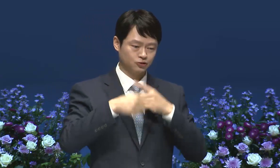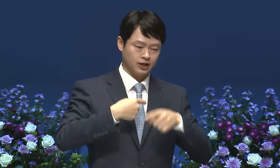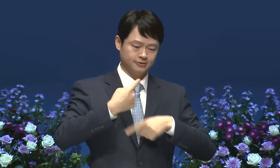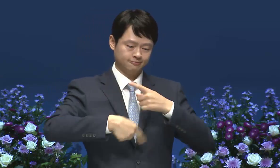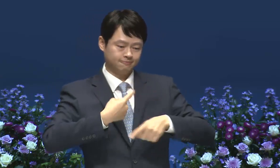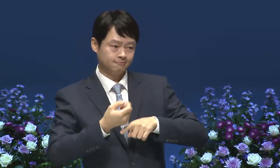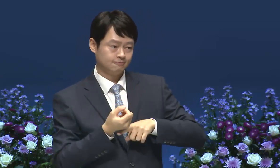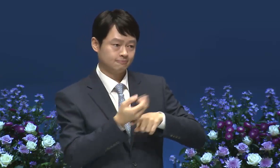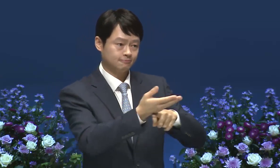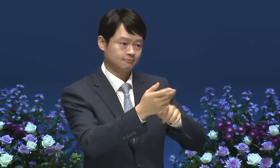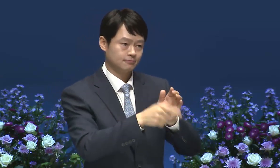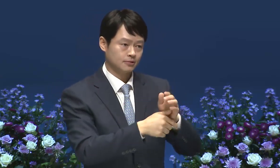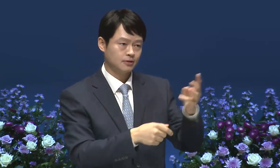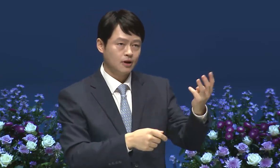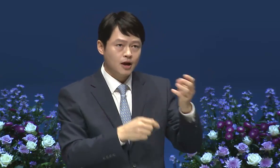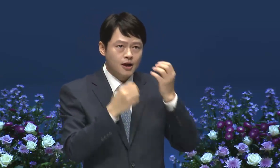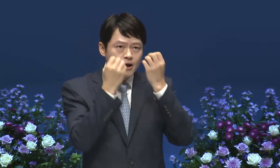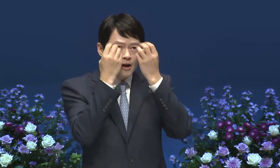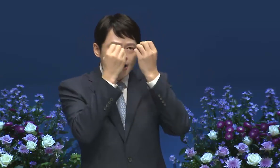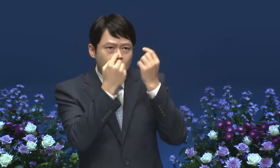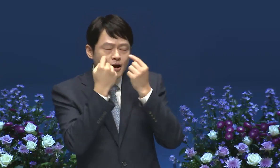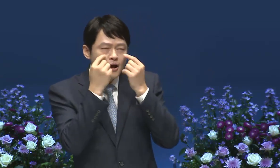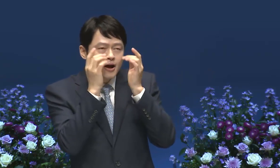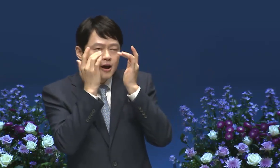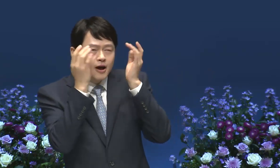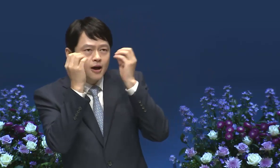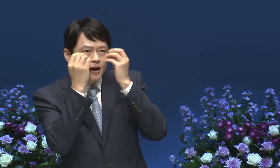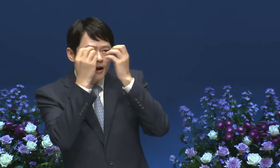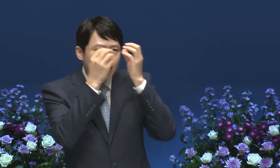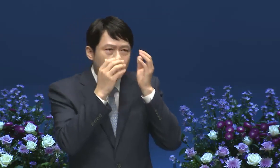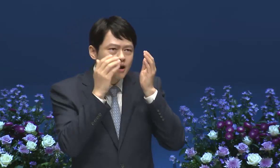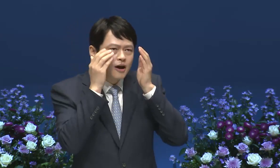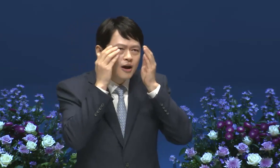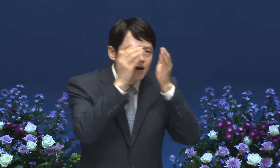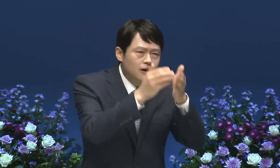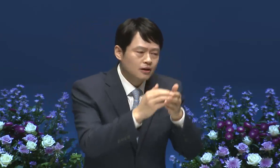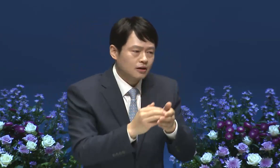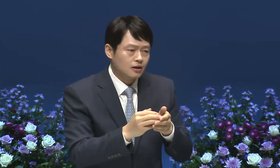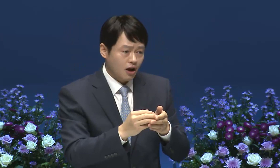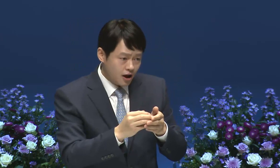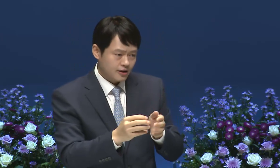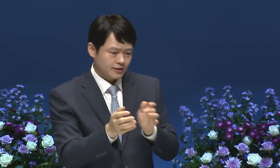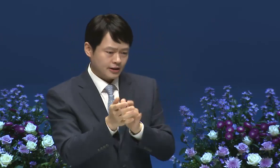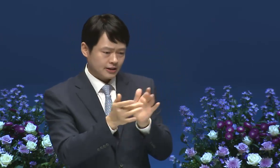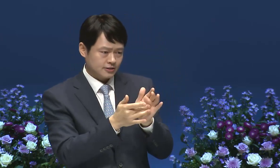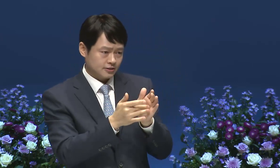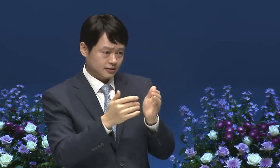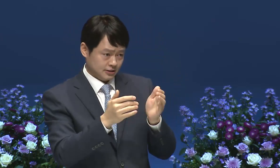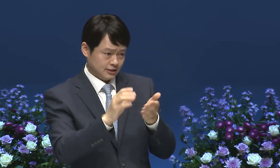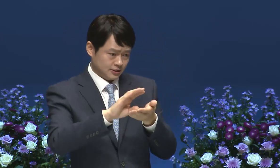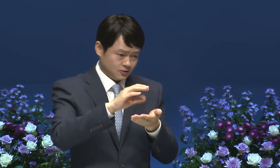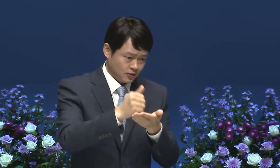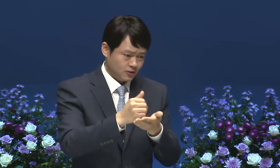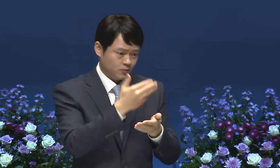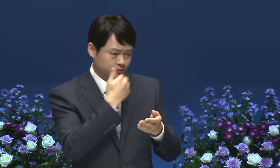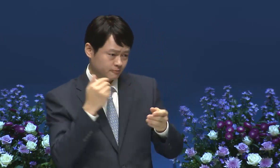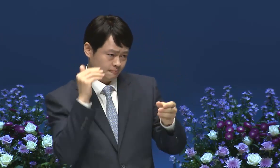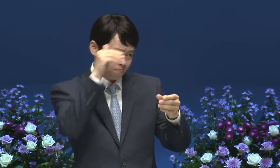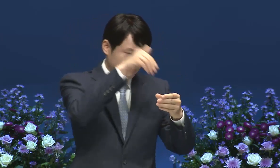최덕근 목사님께서 영접 메시지를 저는 미국 수어로 필리핀 수어로 통역을 하면서 그